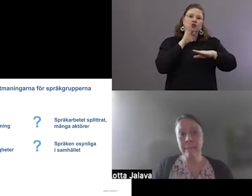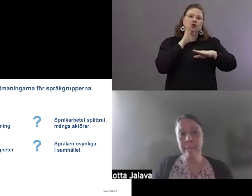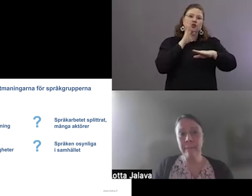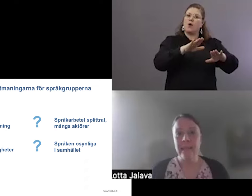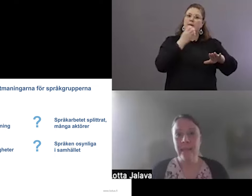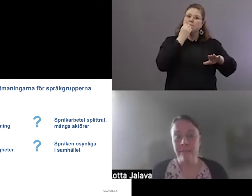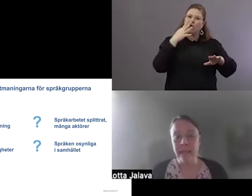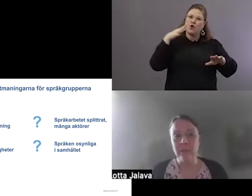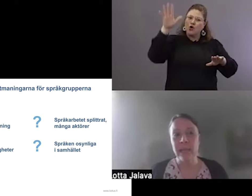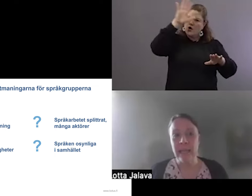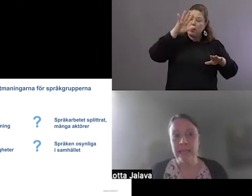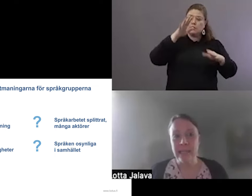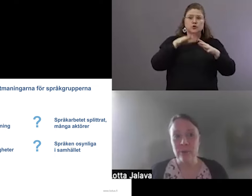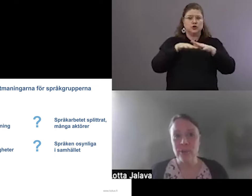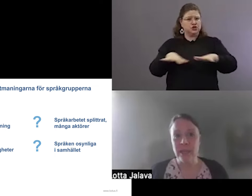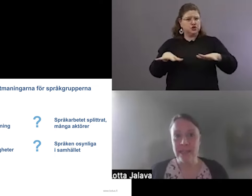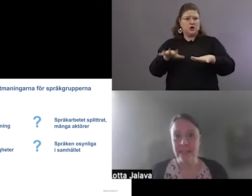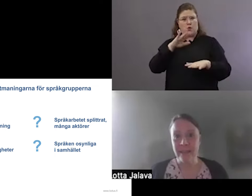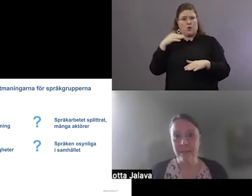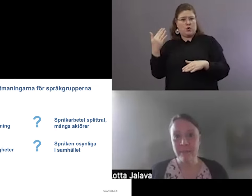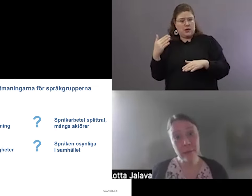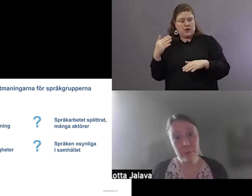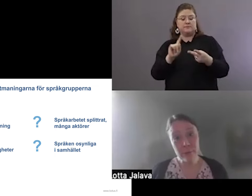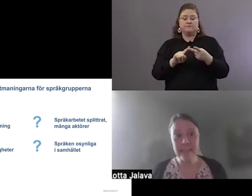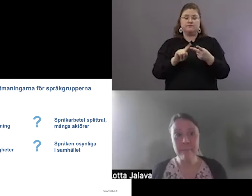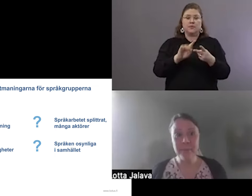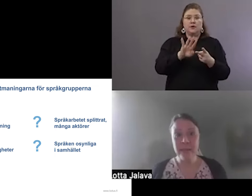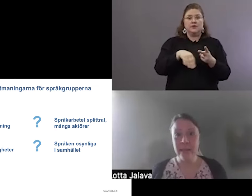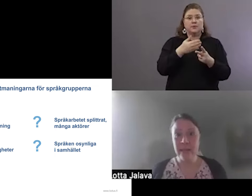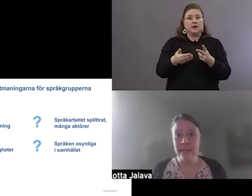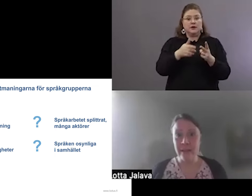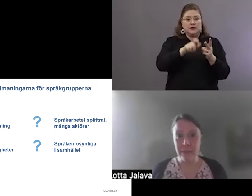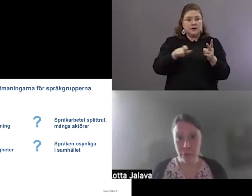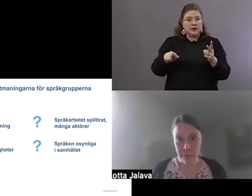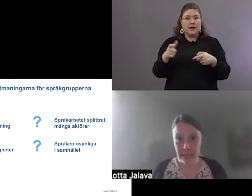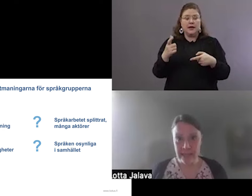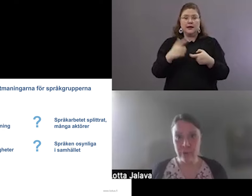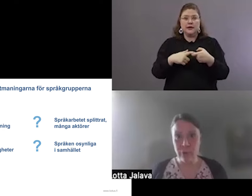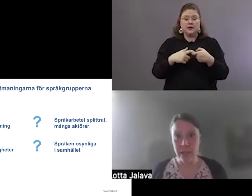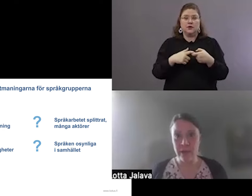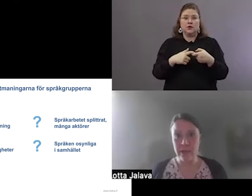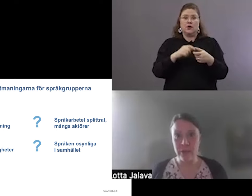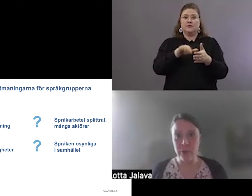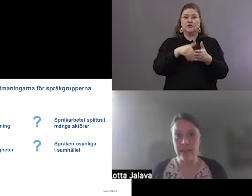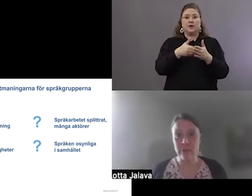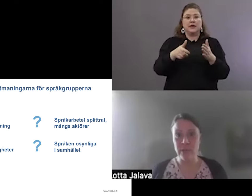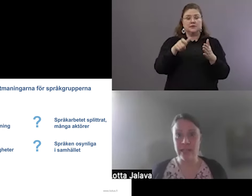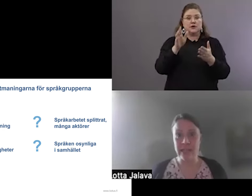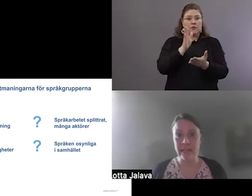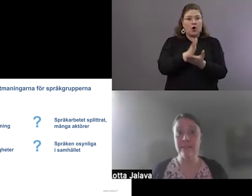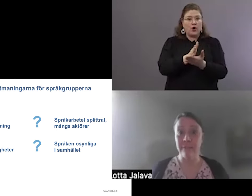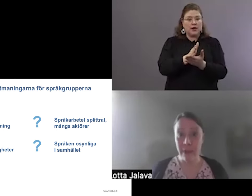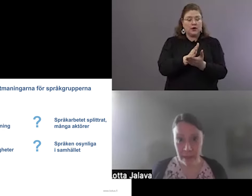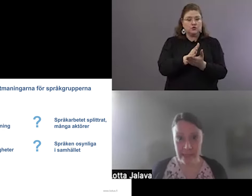Ja etenkin viittomakielisiä koskee sitten paljon sekin, että viittomakielisten oikeudet johdetaan